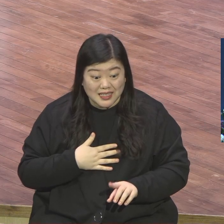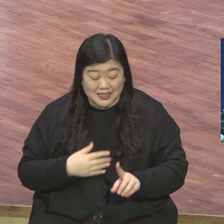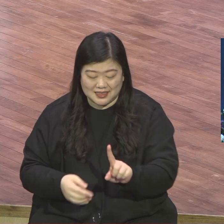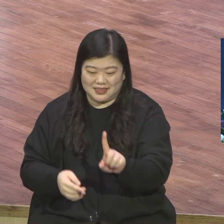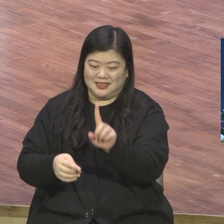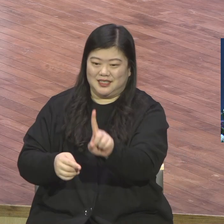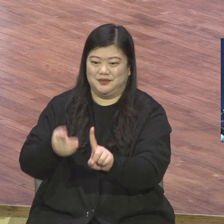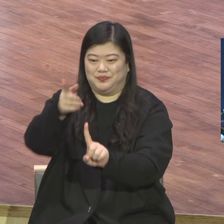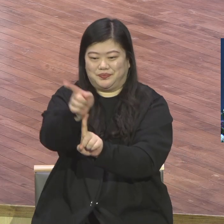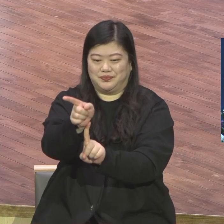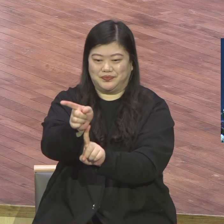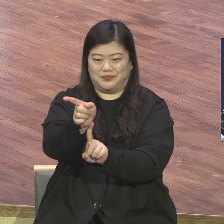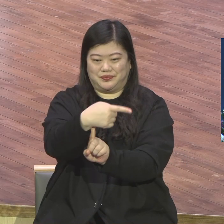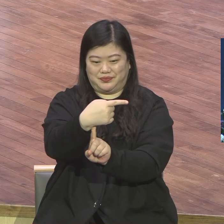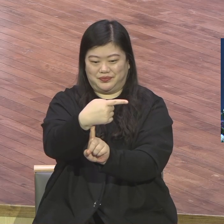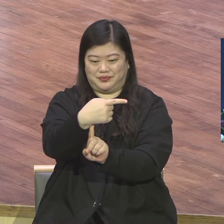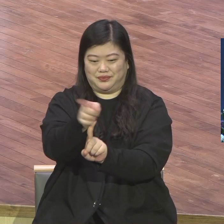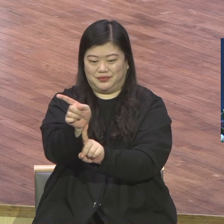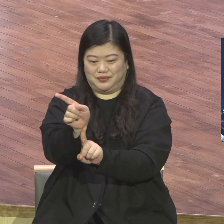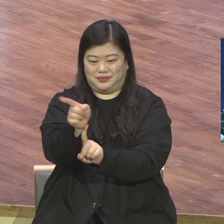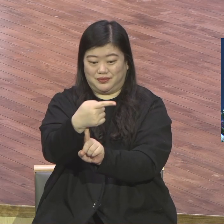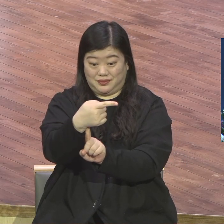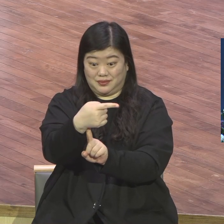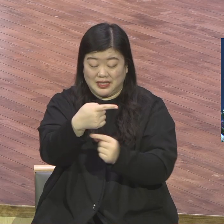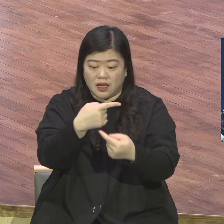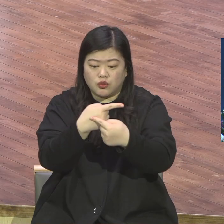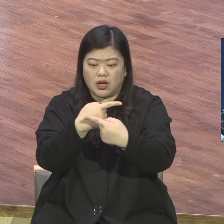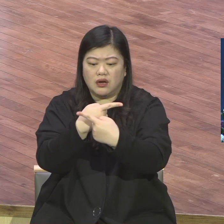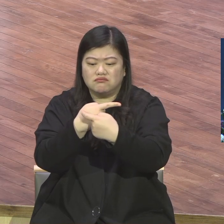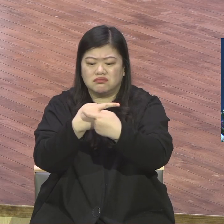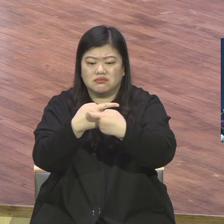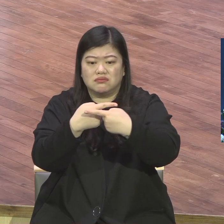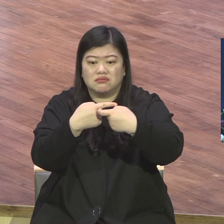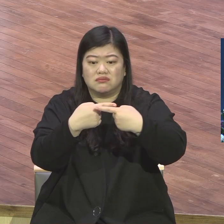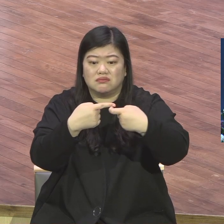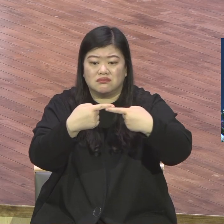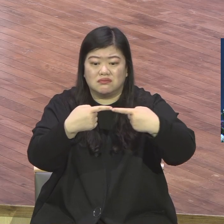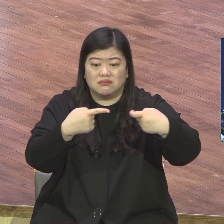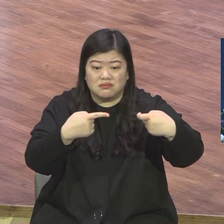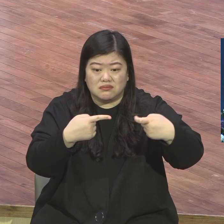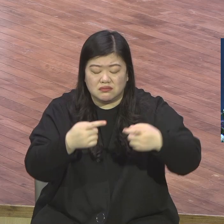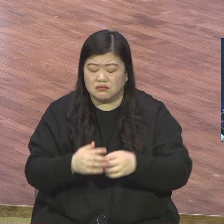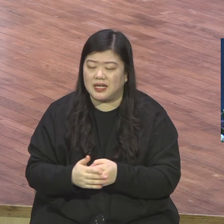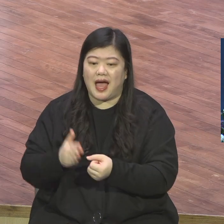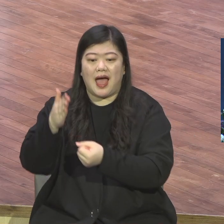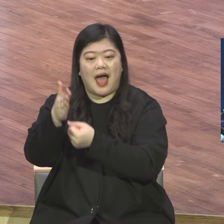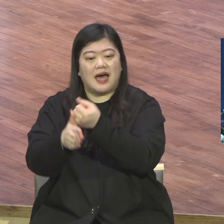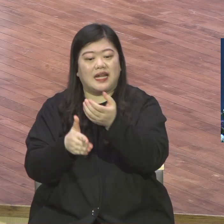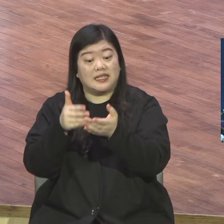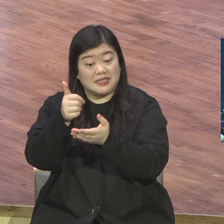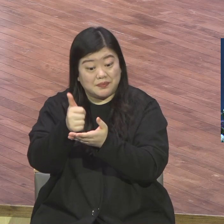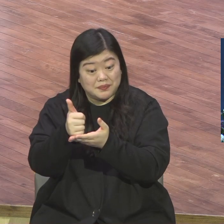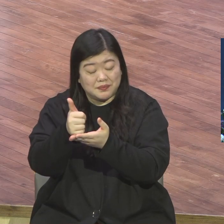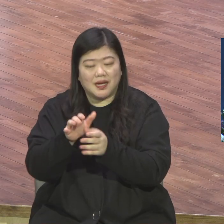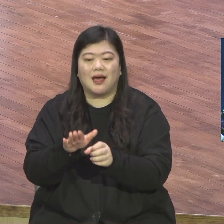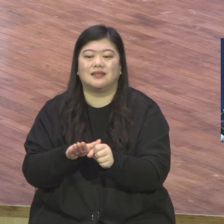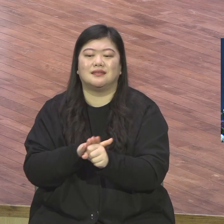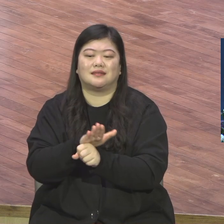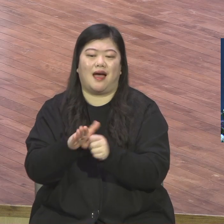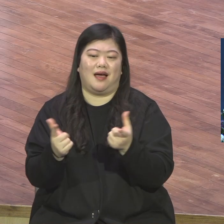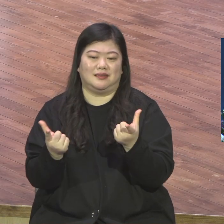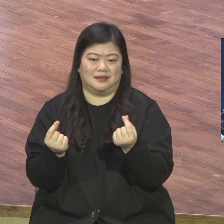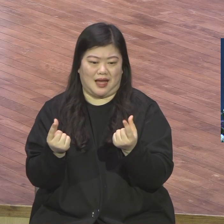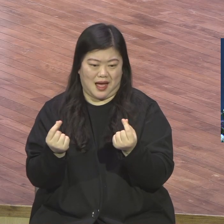글씨를 써놨나니까 하나님은 사랑이시다 그래서 써놨는데 좀